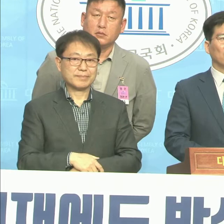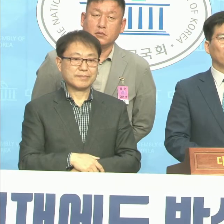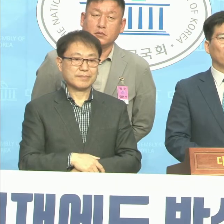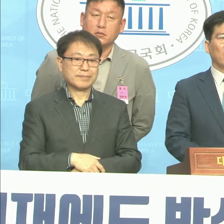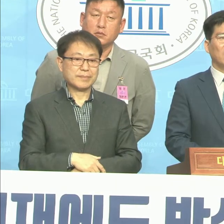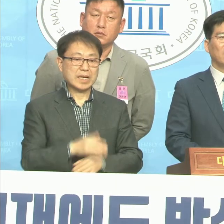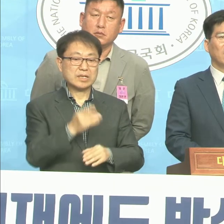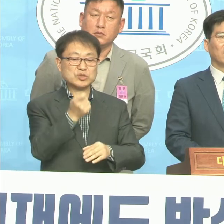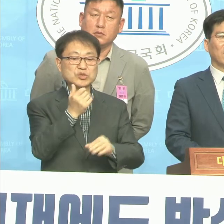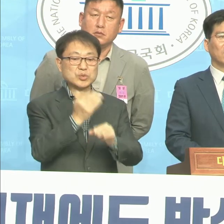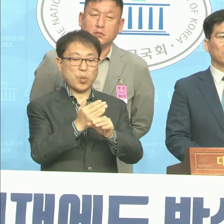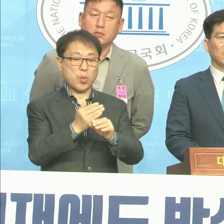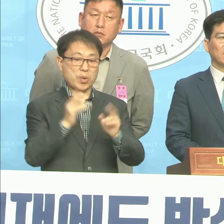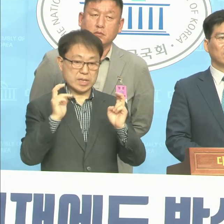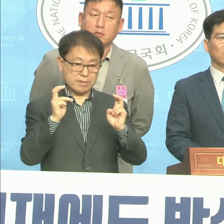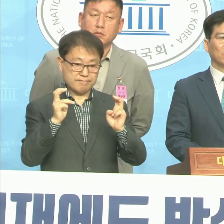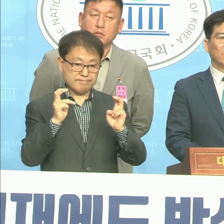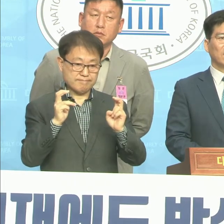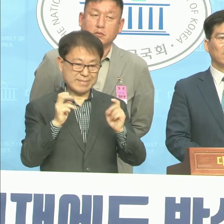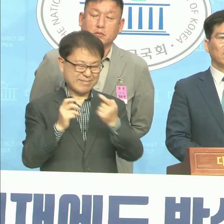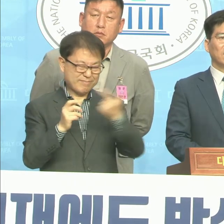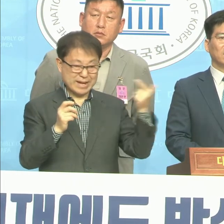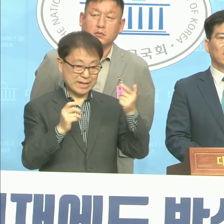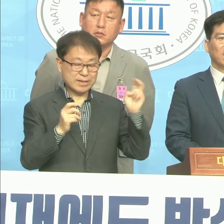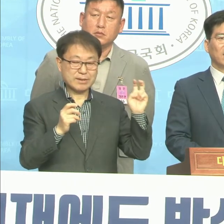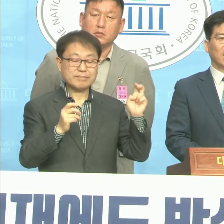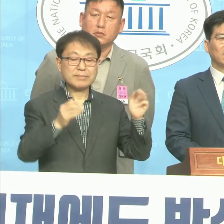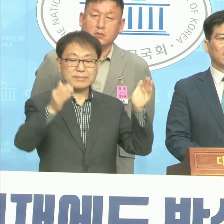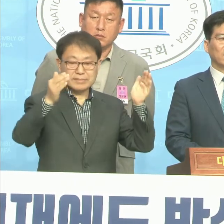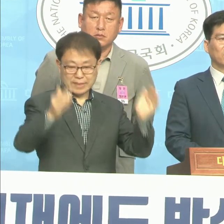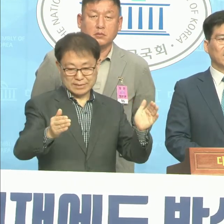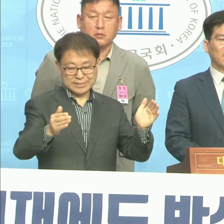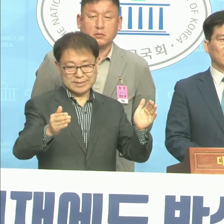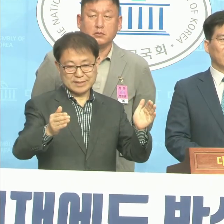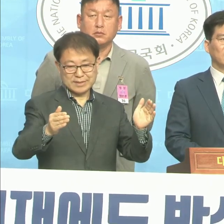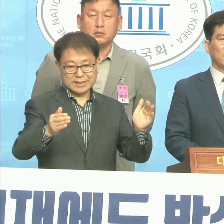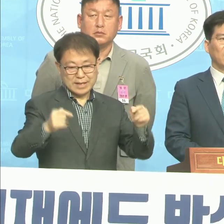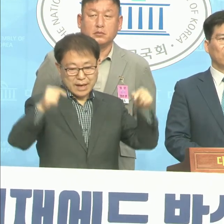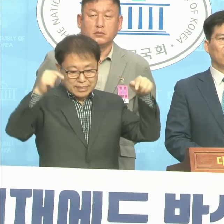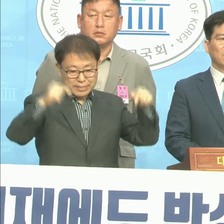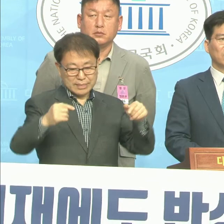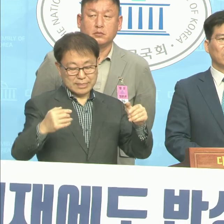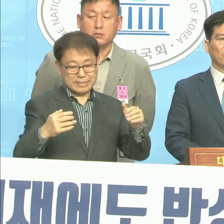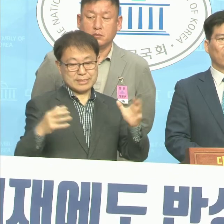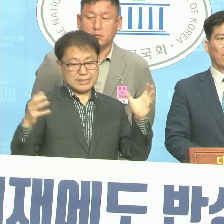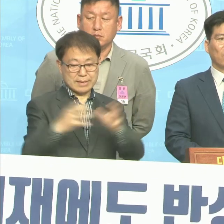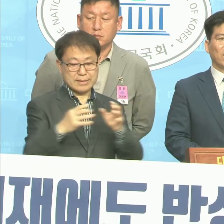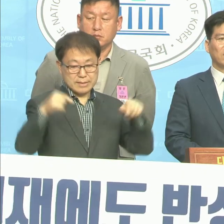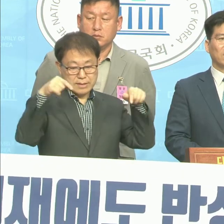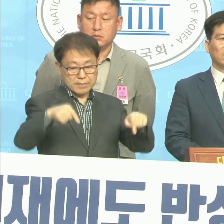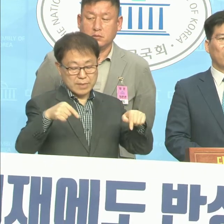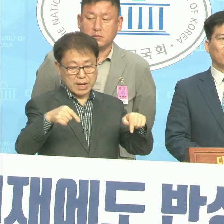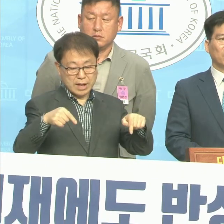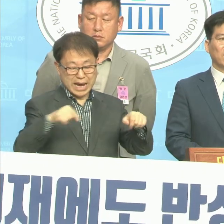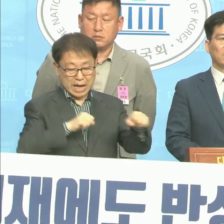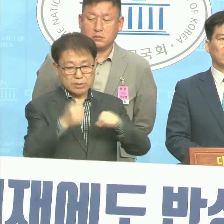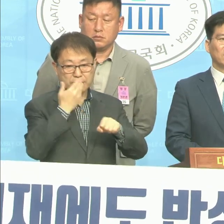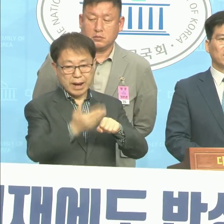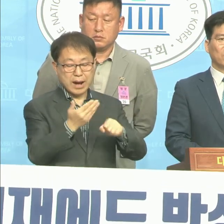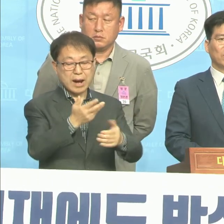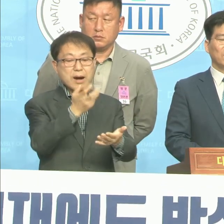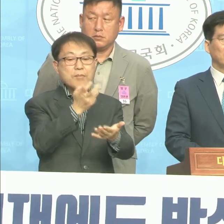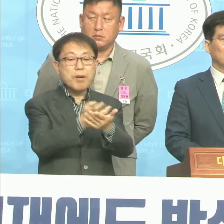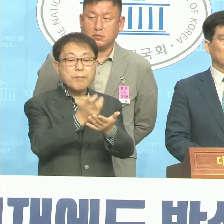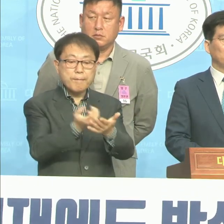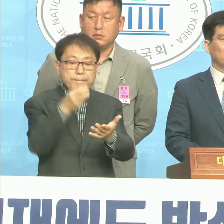중소기업과 대기업 사이에서도 이러한 단체협상 단체행동을 할 수 있는 고란 들을 법제 하는